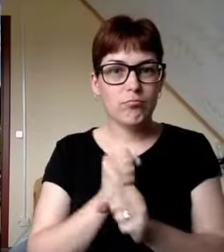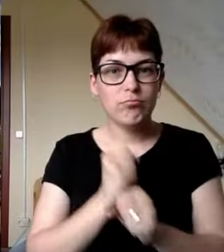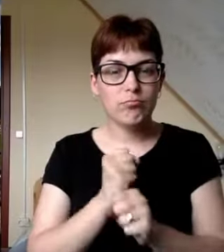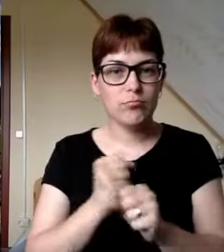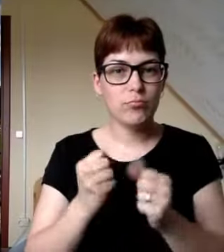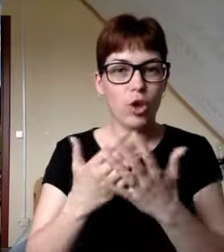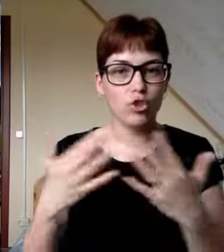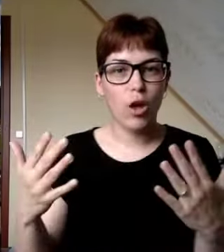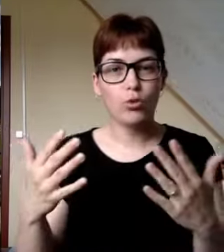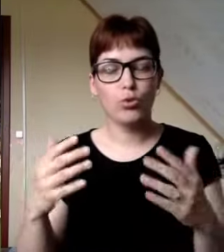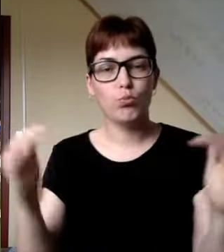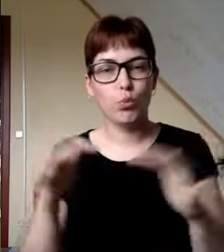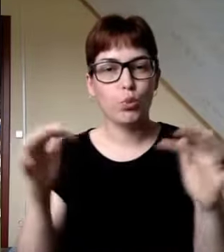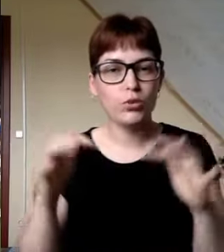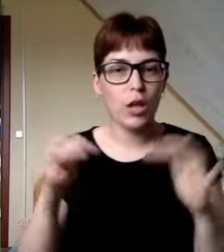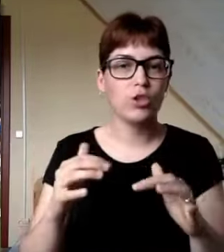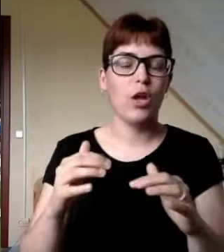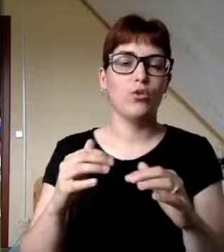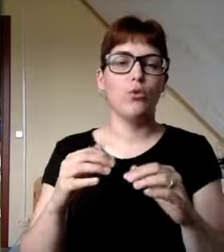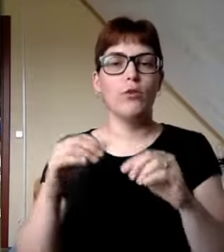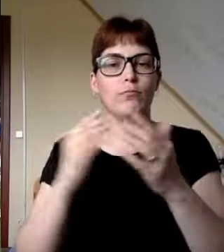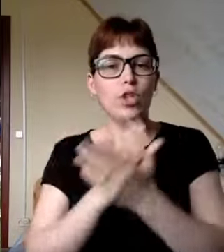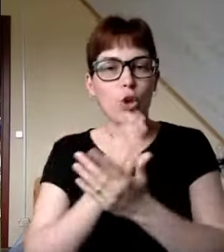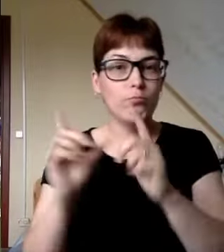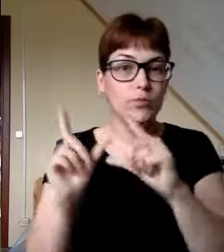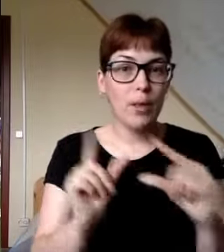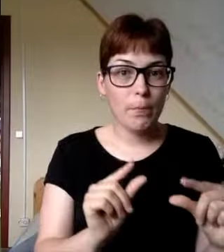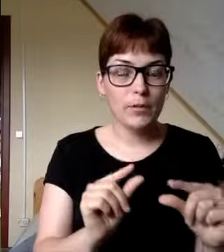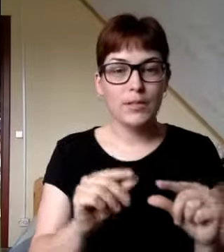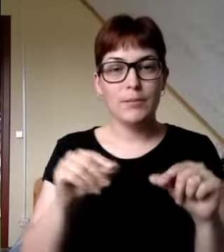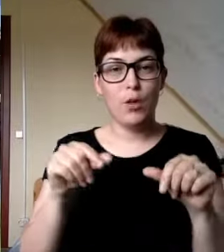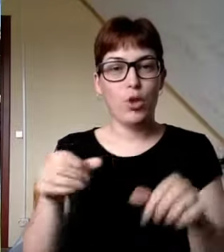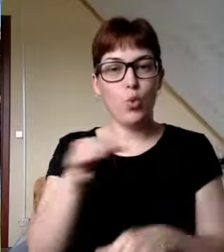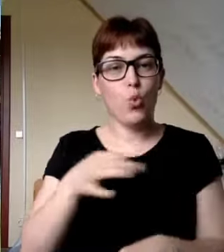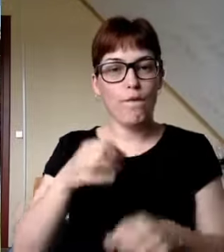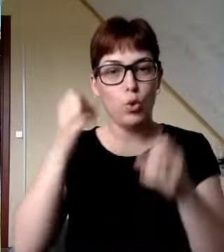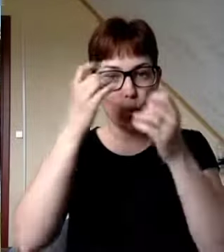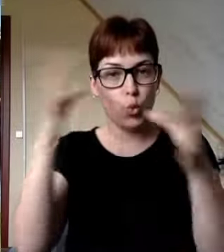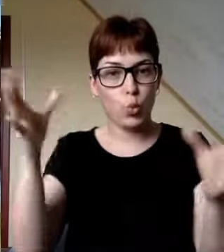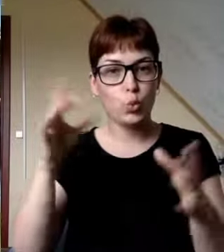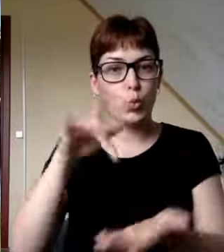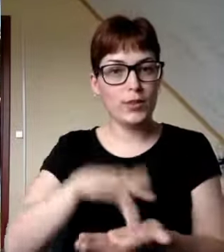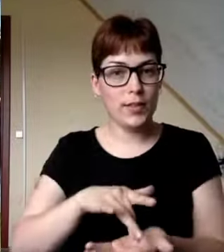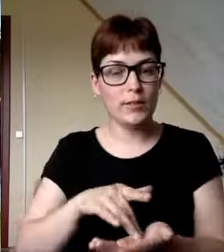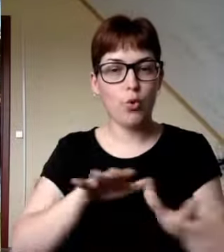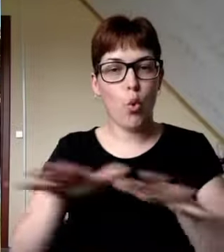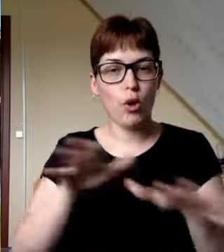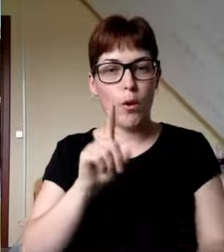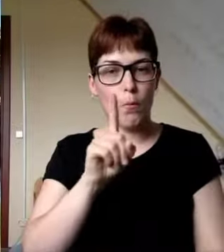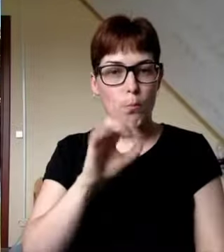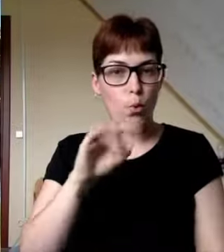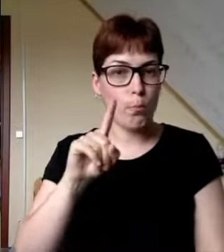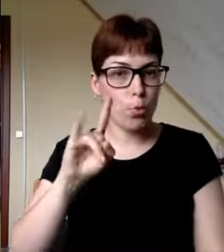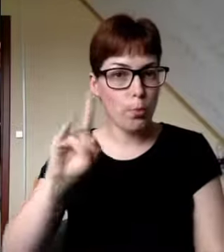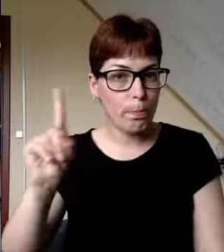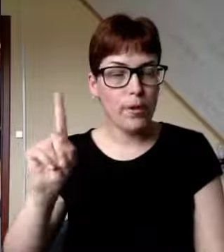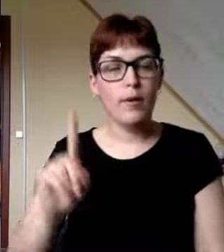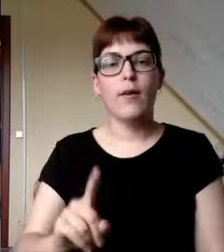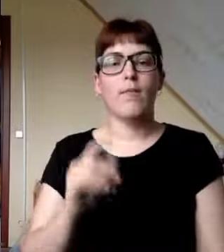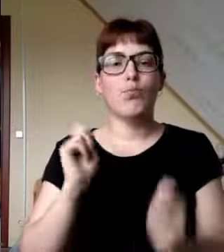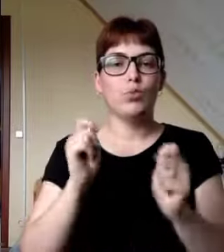dažādu pulcēšanās ierobežojumu mazināšanai, Smiltanas novada kultūras centrs organizēja pop-up muzikālo ciklu vasaras